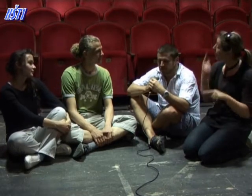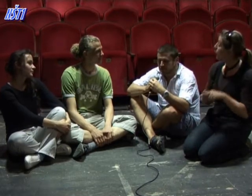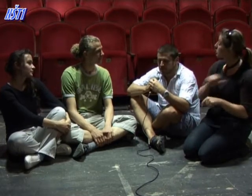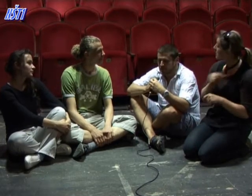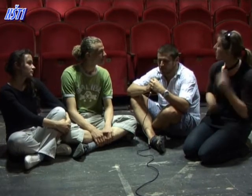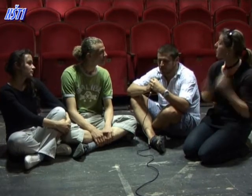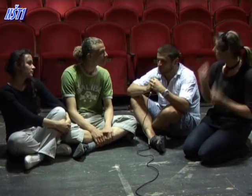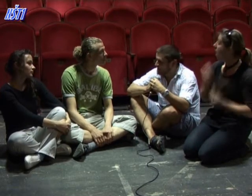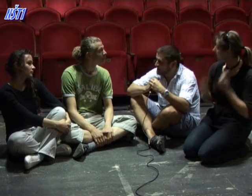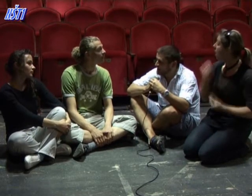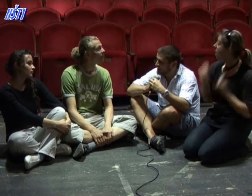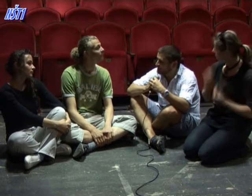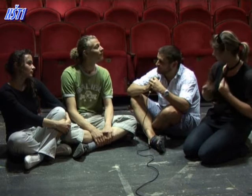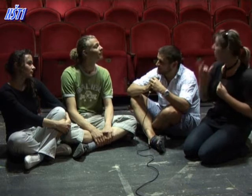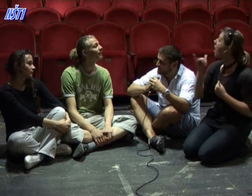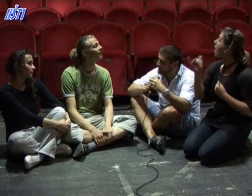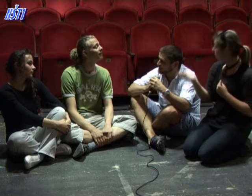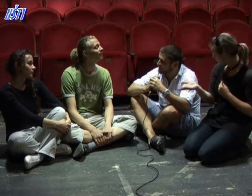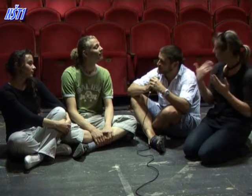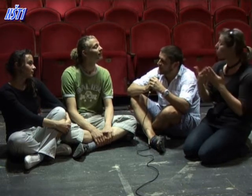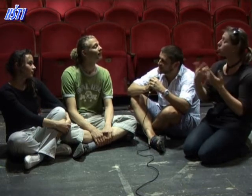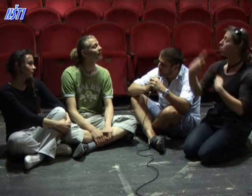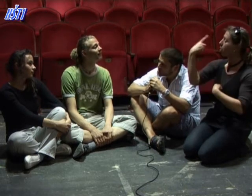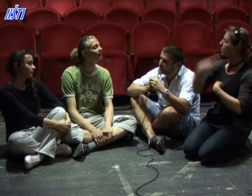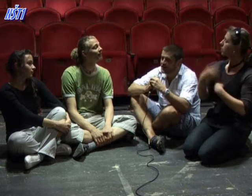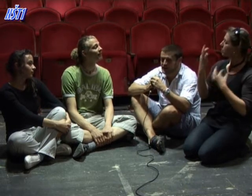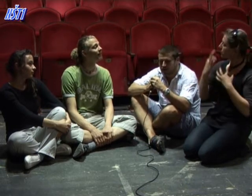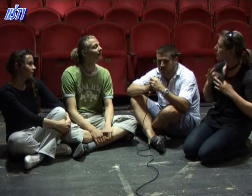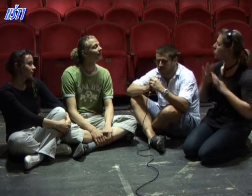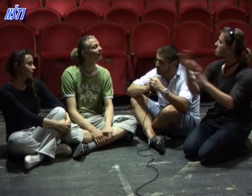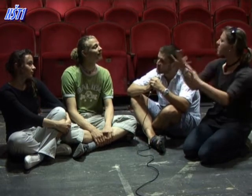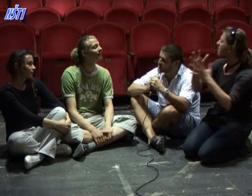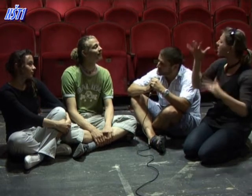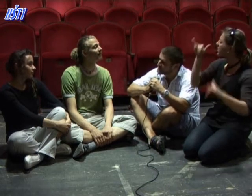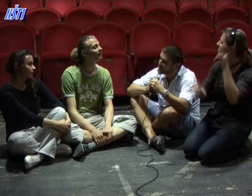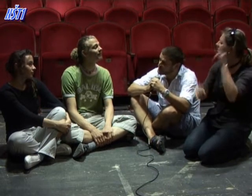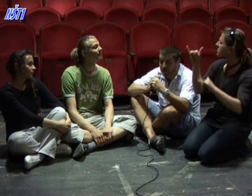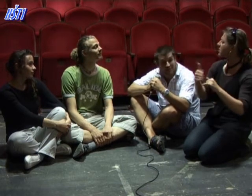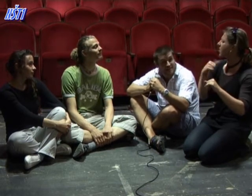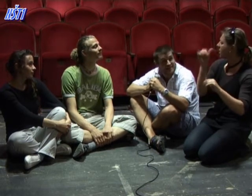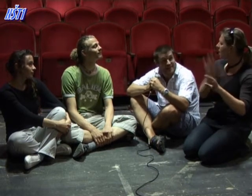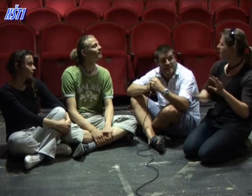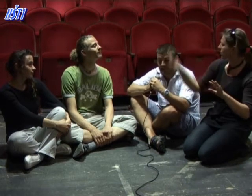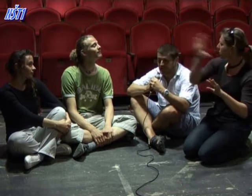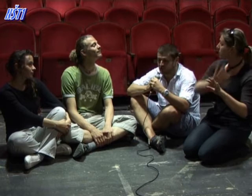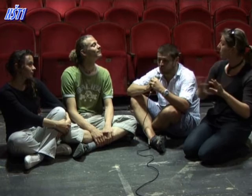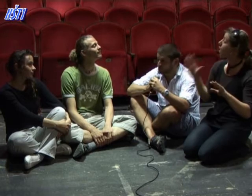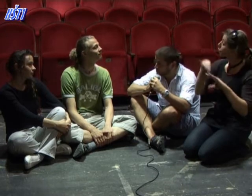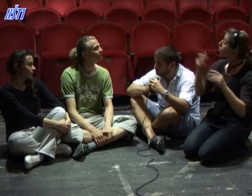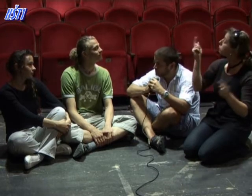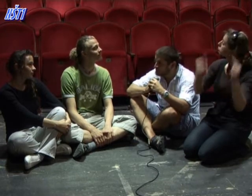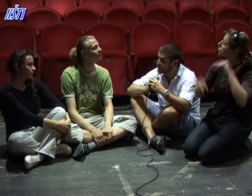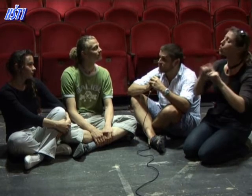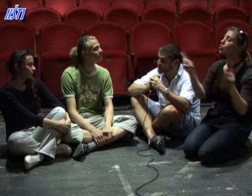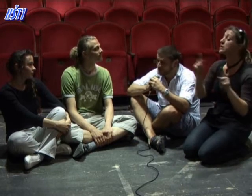My jsme teďka byli pozvaní na velký, vlastně nejstarší a největší evropský festival monodramat v